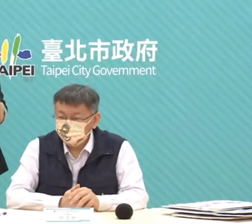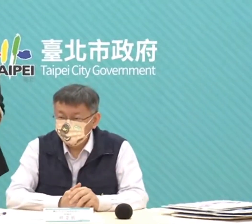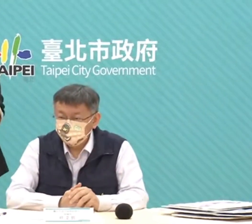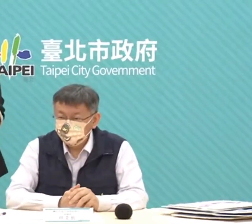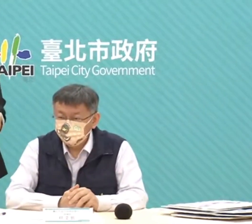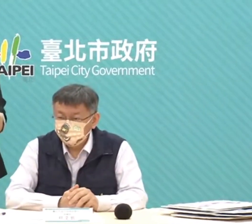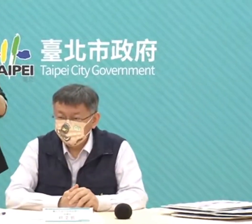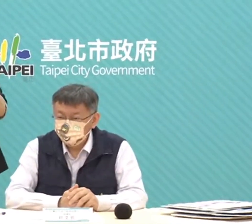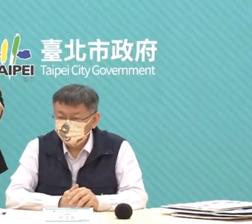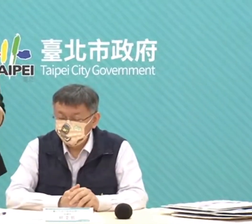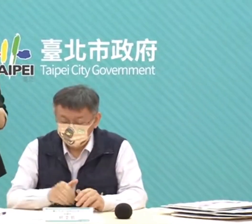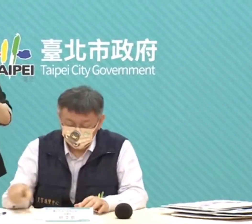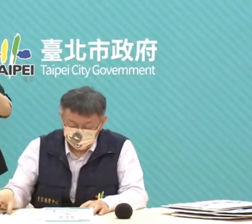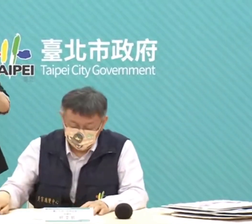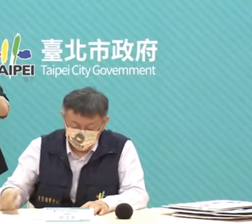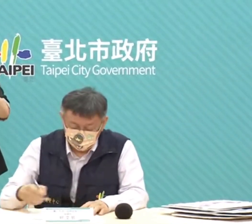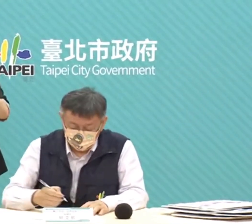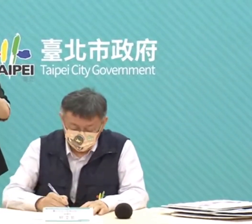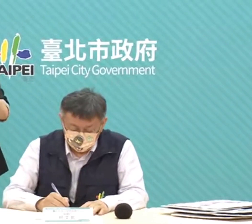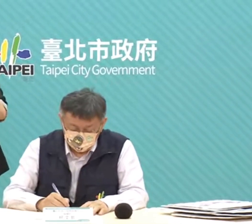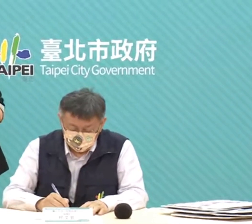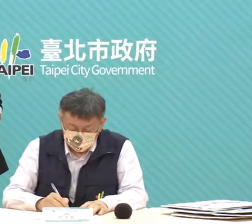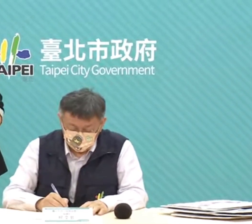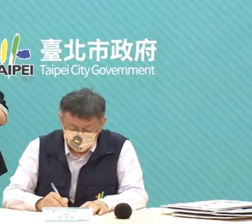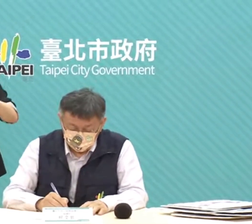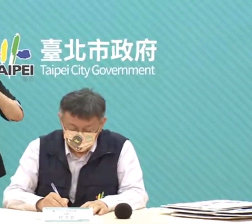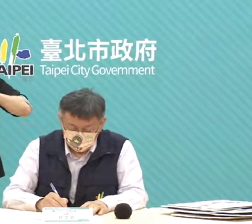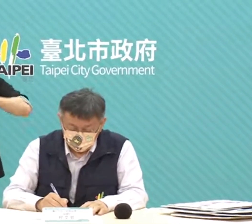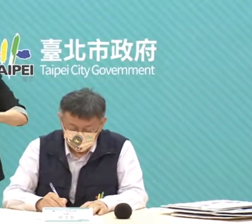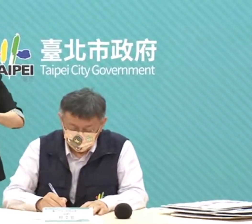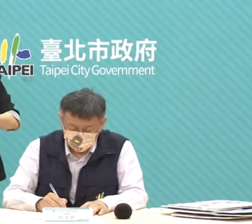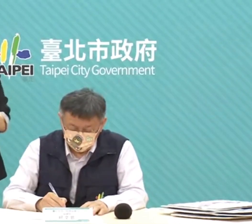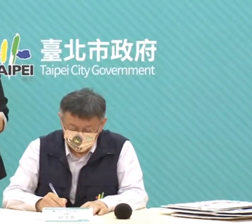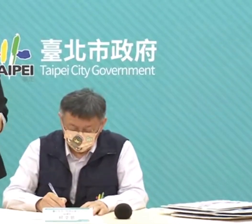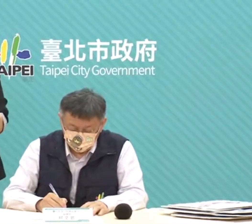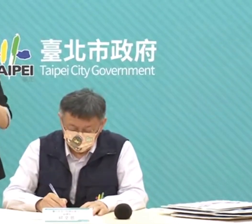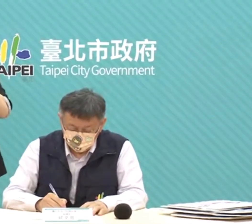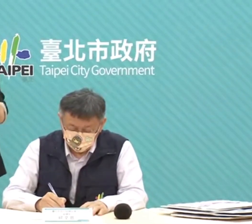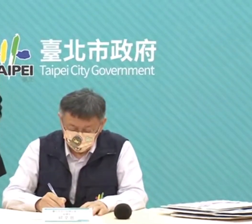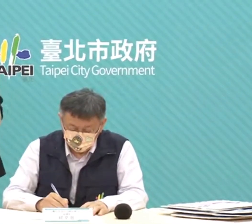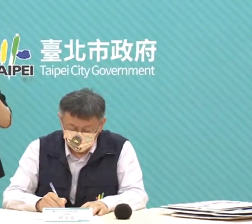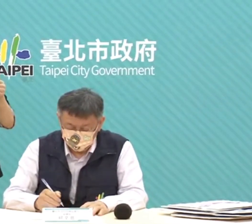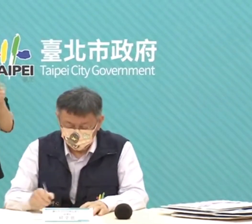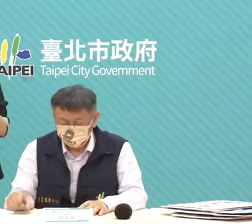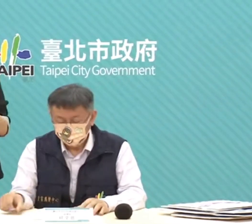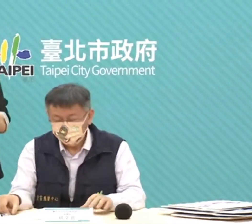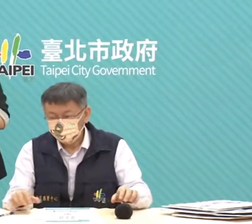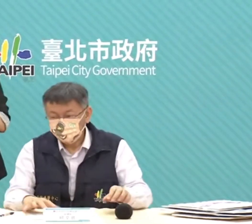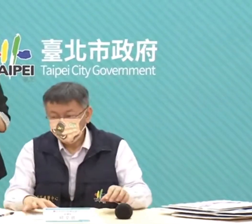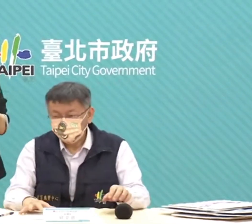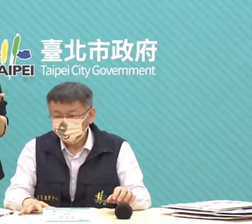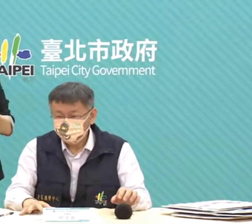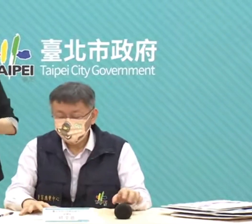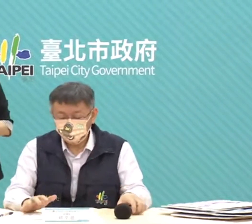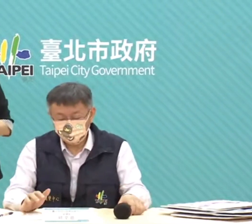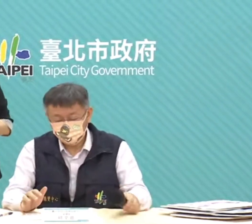他跟你的一样是有7到15%的人会健康吃下 EUA 的药物，他说如果有副作用，请问这个责任，医疗责任要